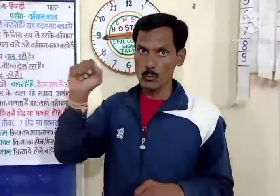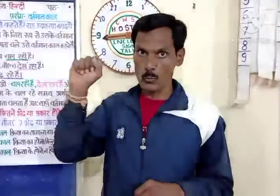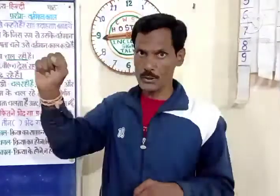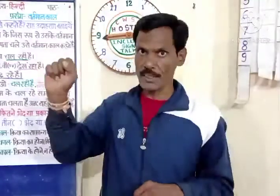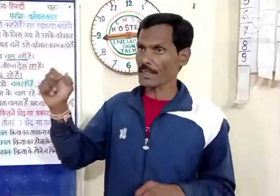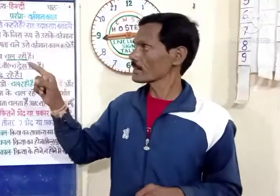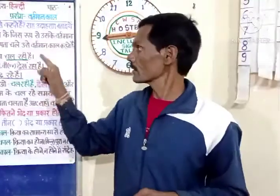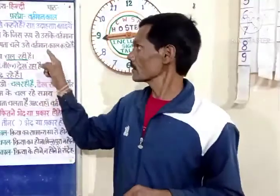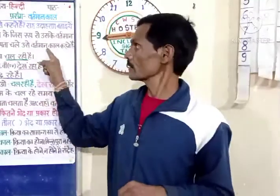उसे